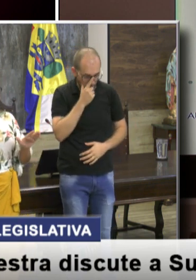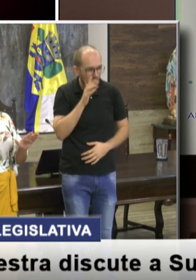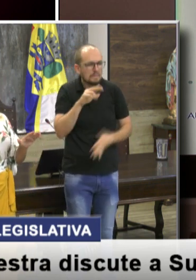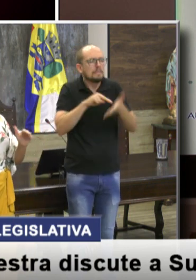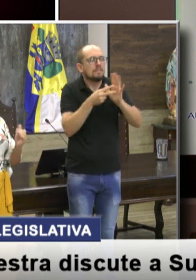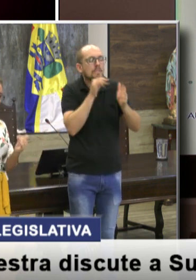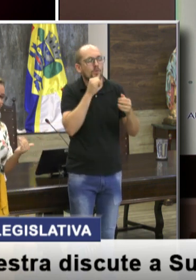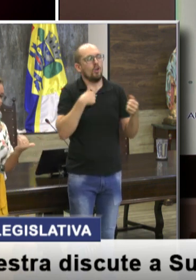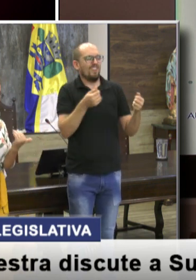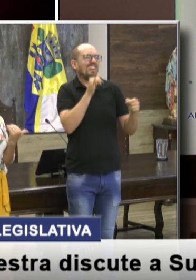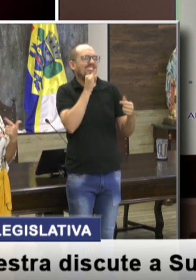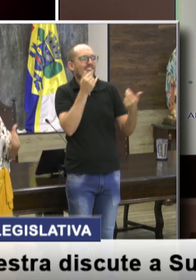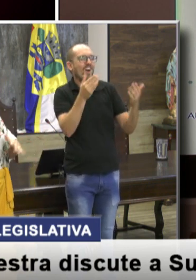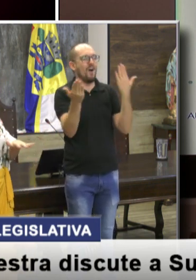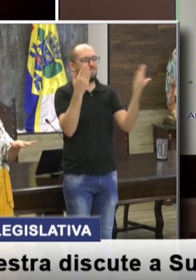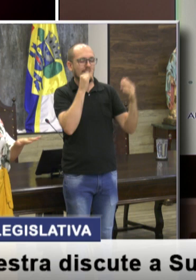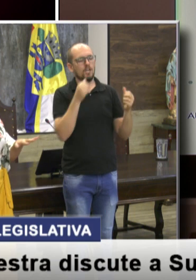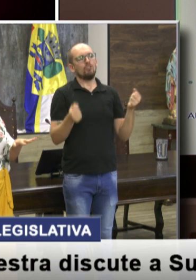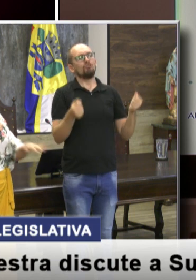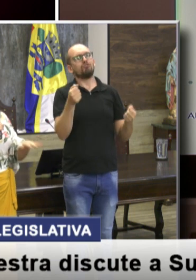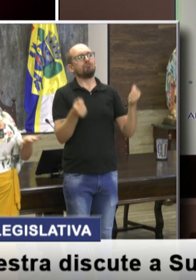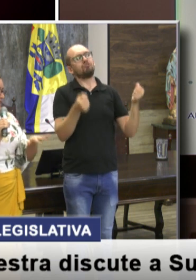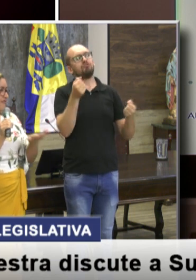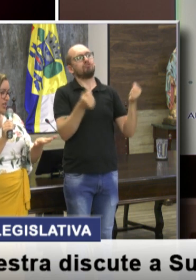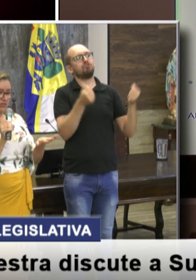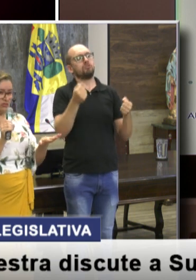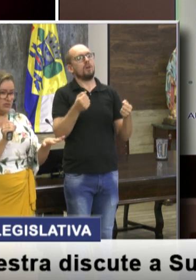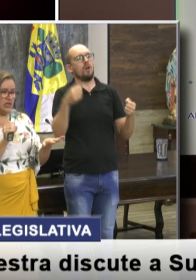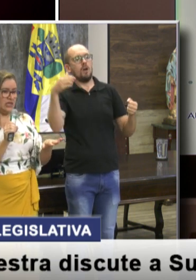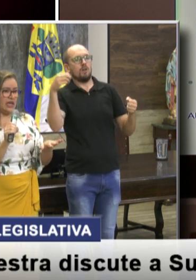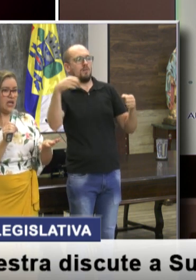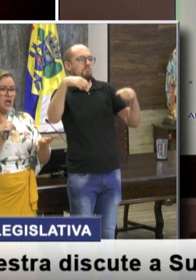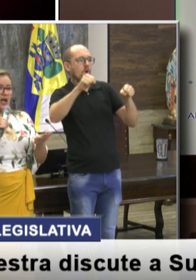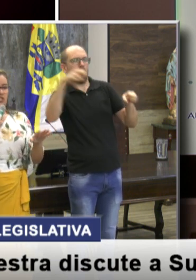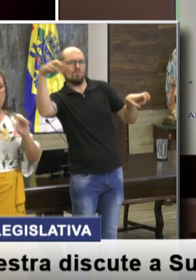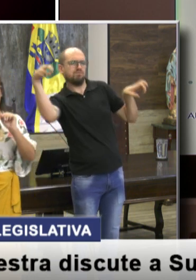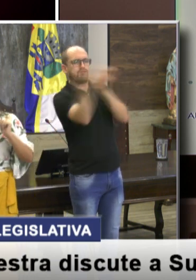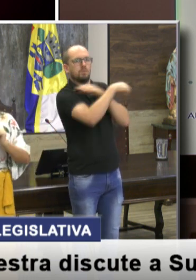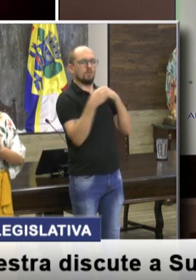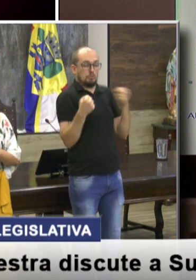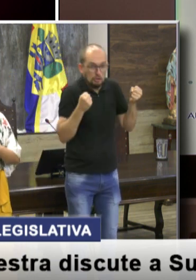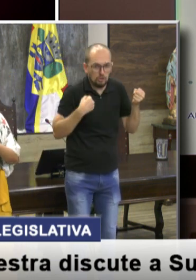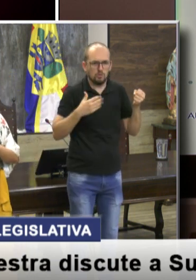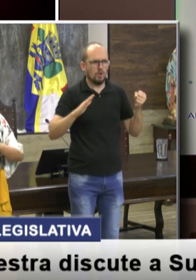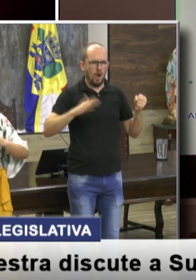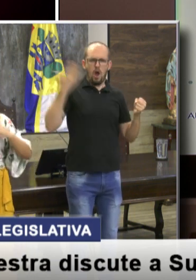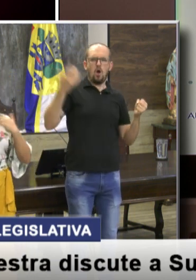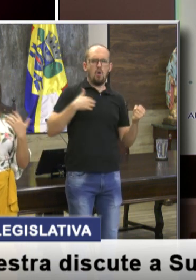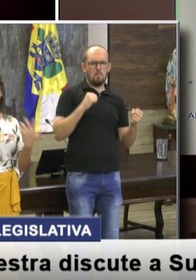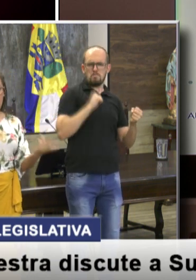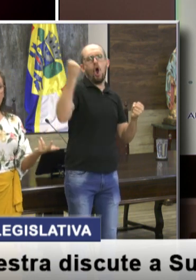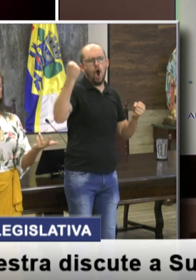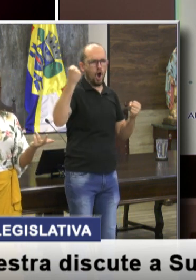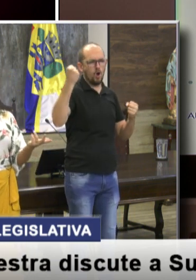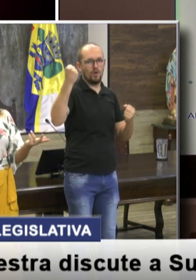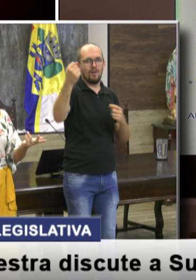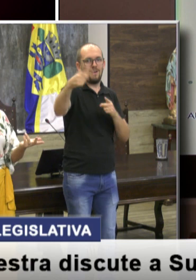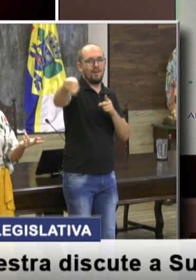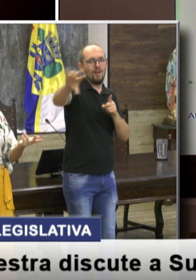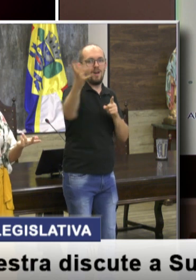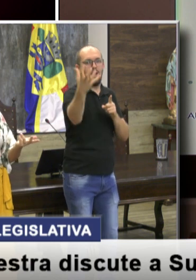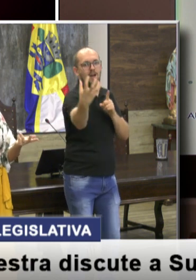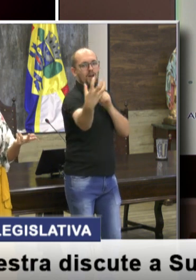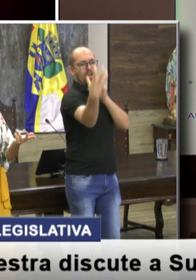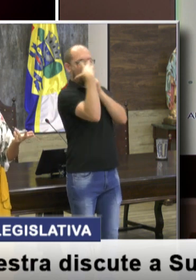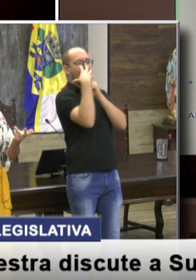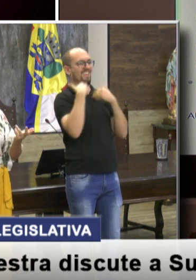no trânsito, nós somos afetados por esse evento, né? A gente recebe um elogio no trabalho, a gente é afetado por esse